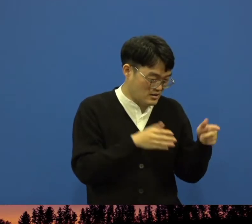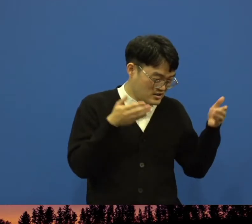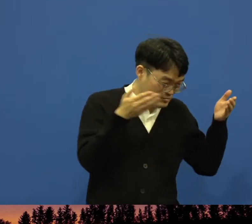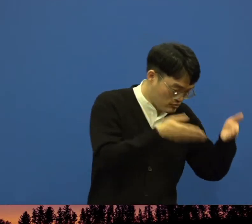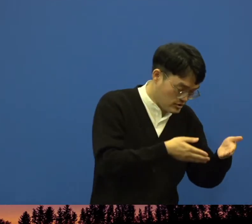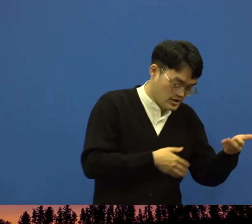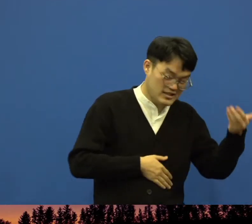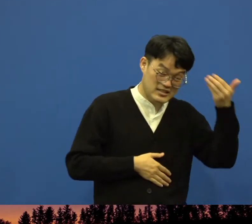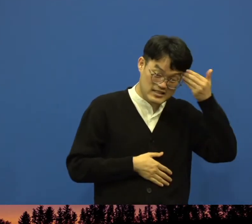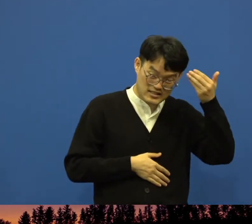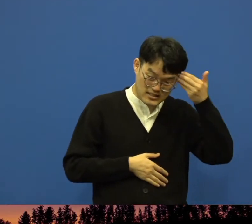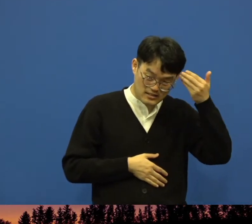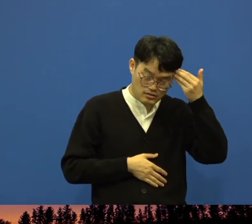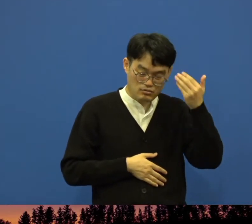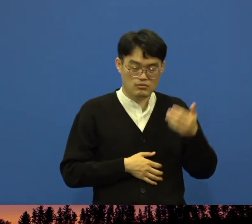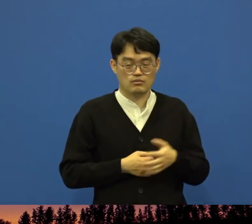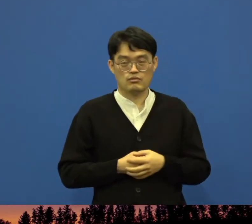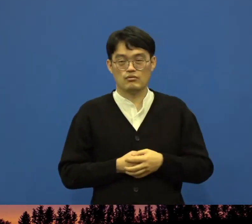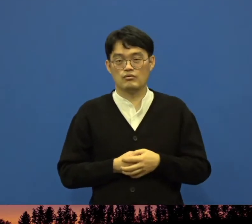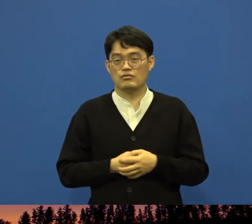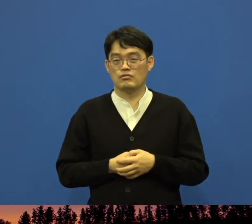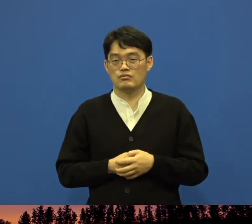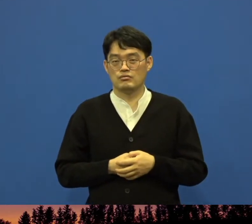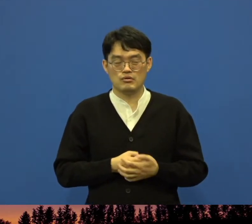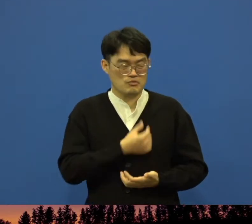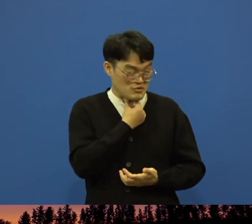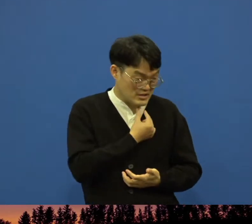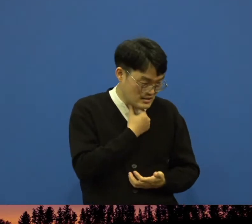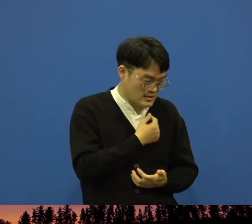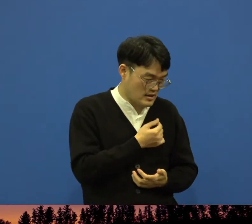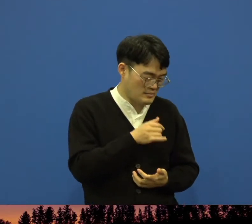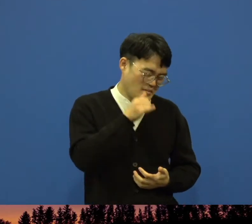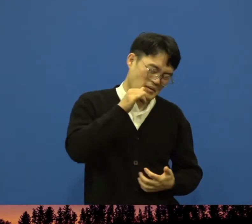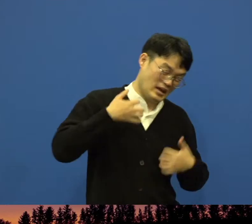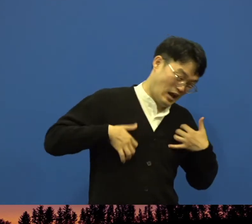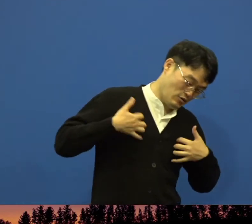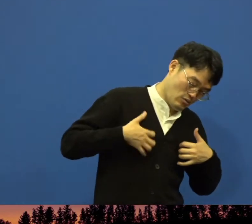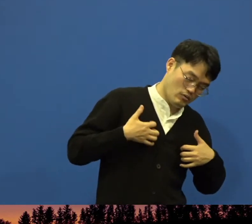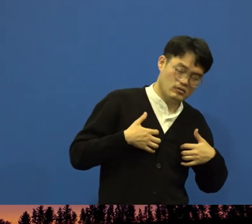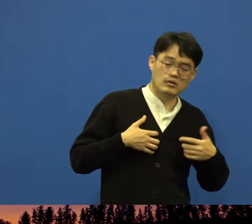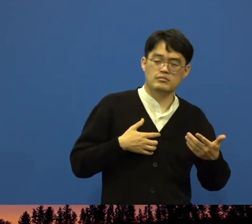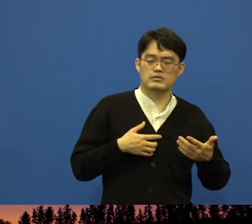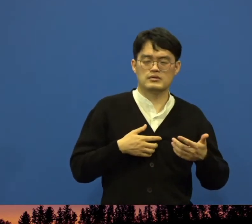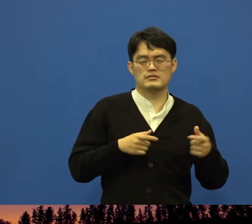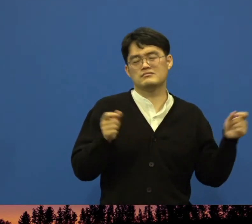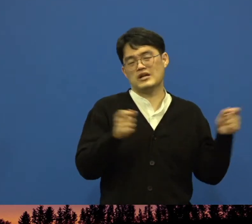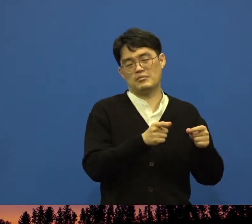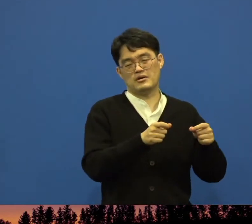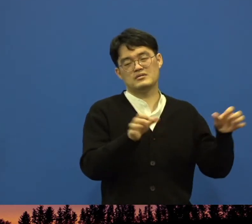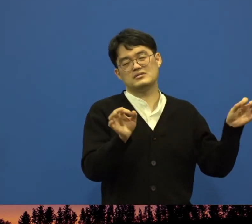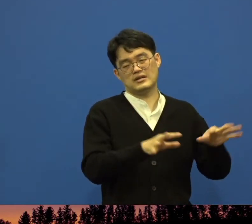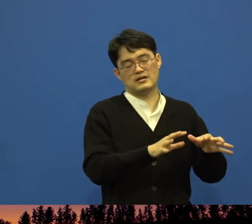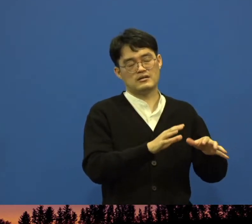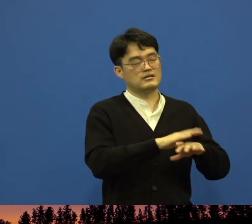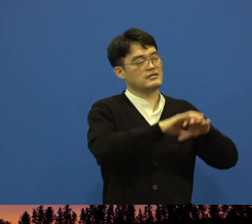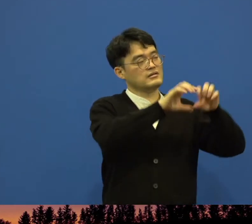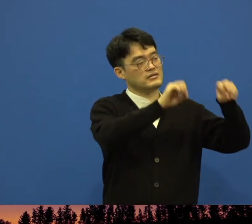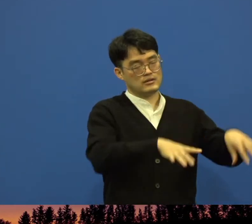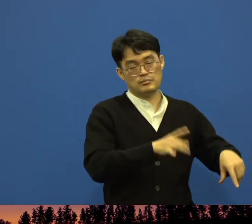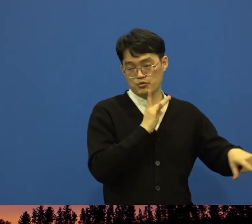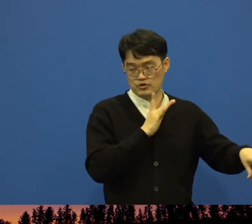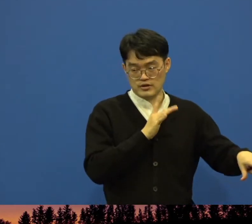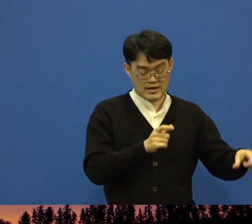여러분, 우리의 추구하는 쾌락도 한순간에 다 지나가요. 한순간. 우리는 순간을